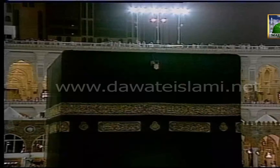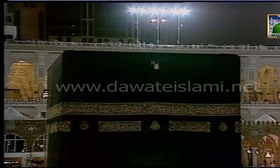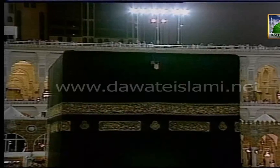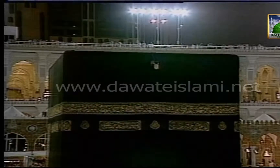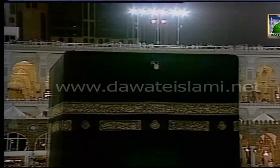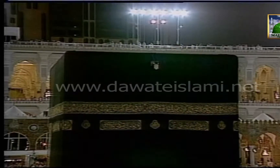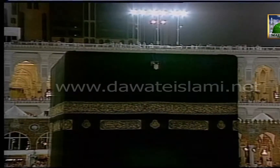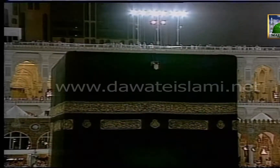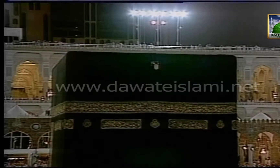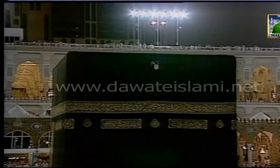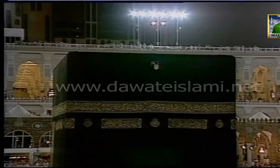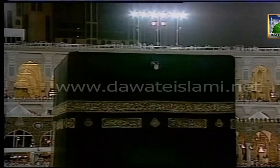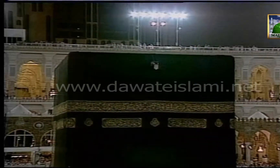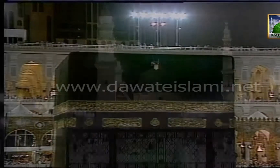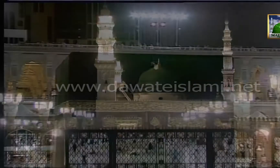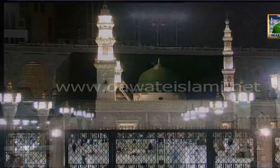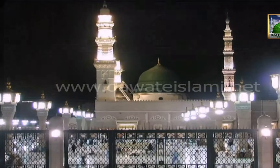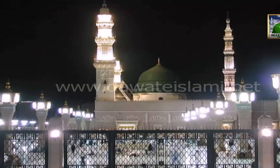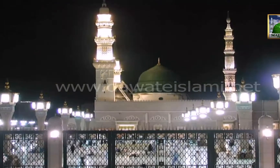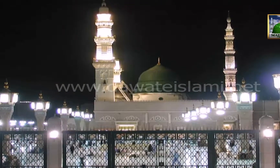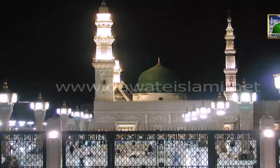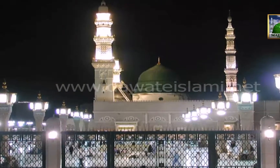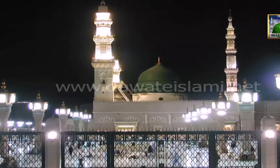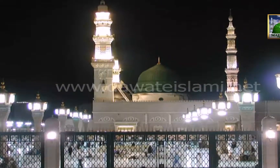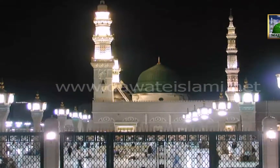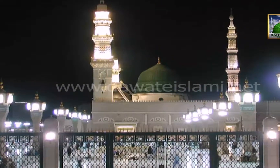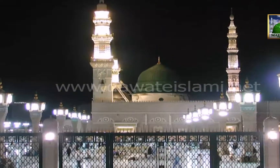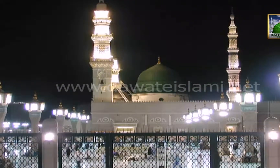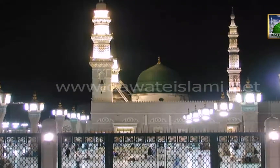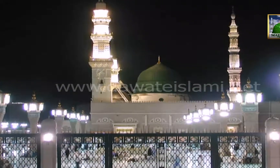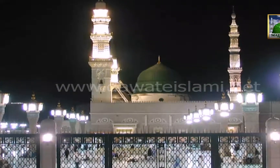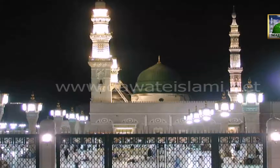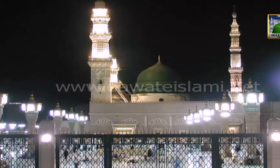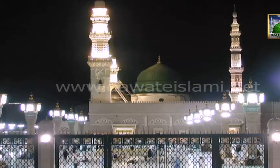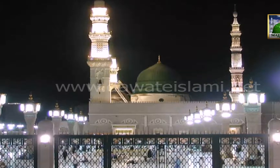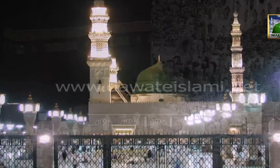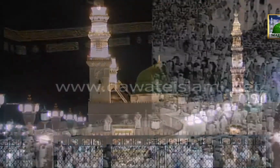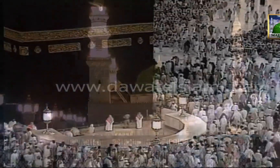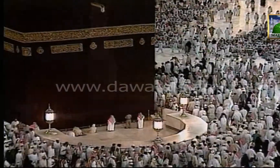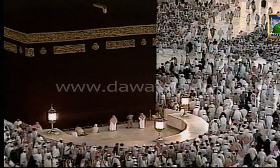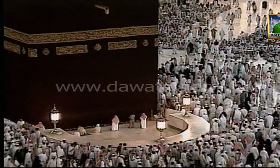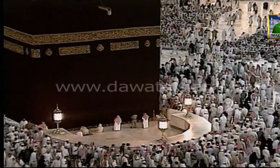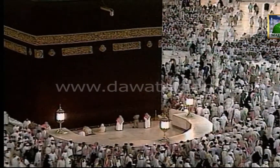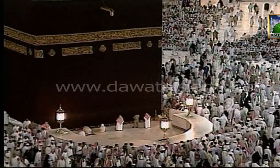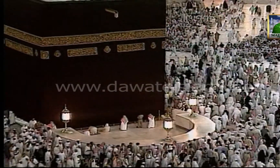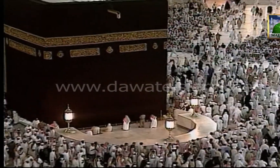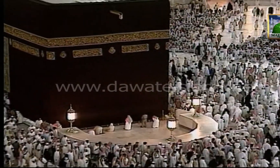الحمد لله رب العالمين والصلاة والسلام على سيد المرسلين أما بعد فأعوذ بالله